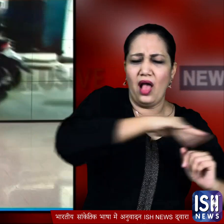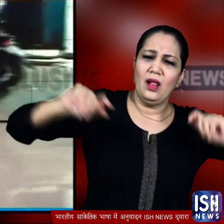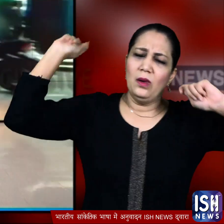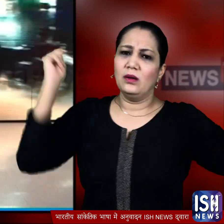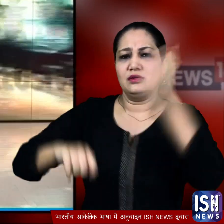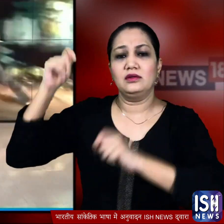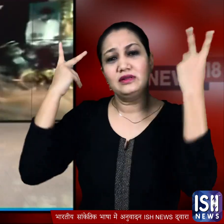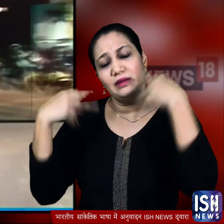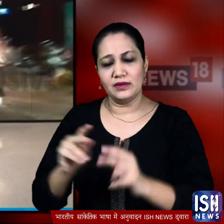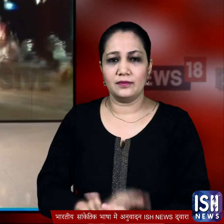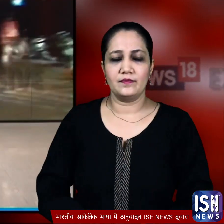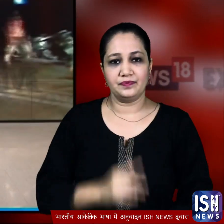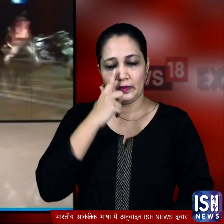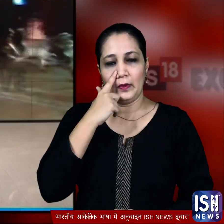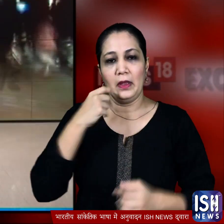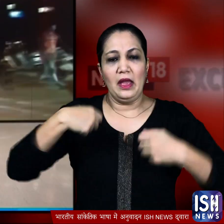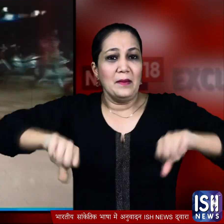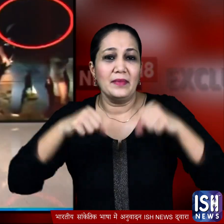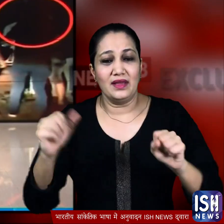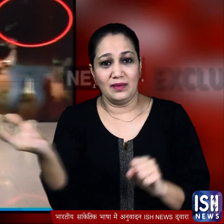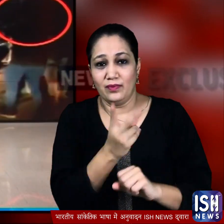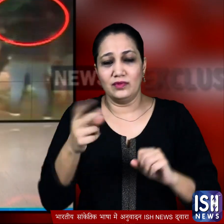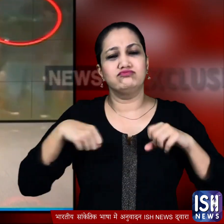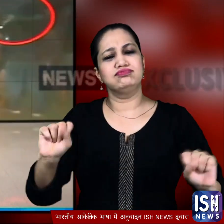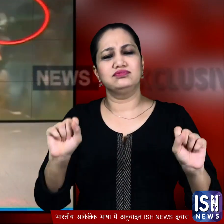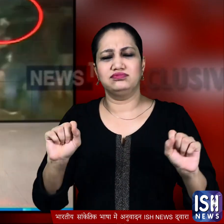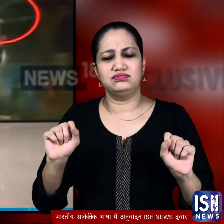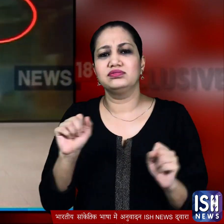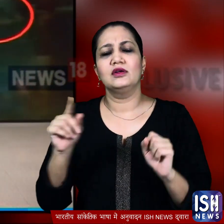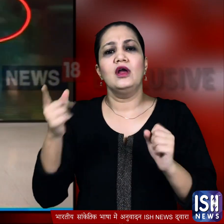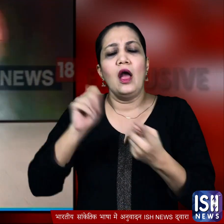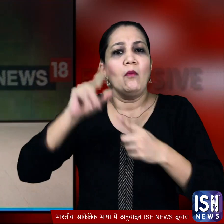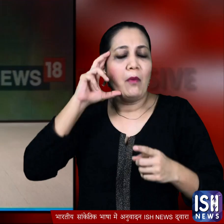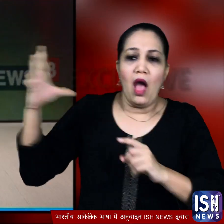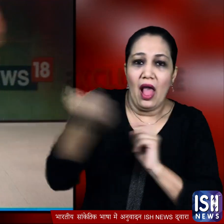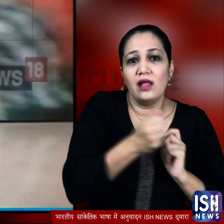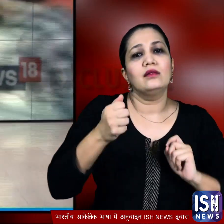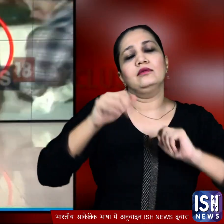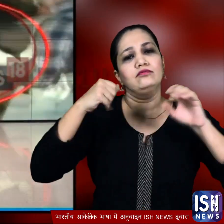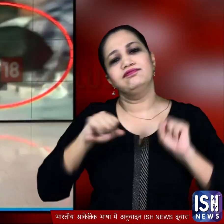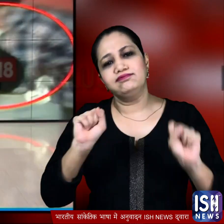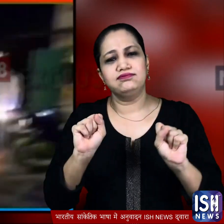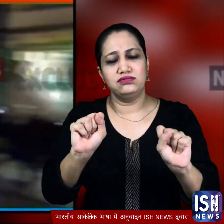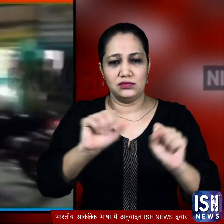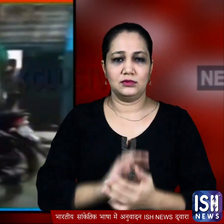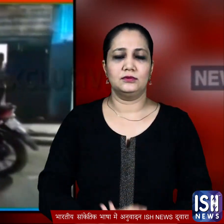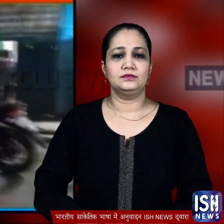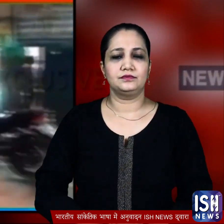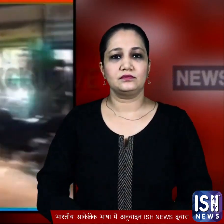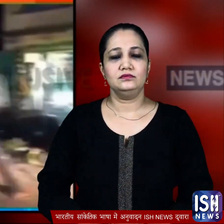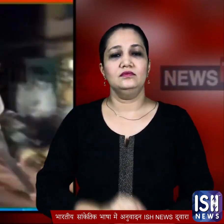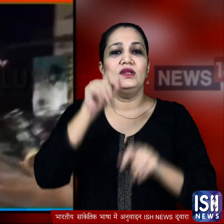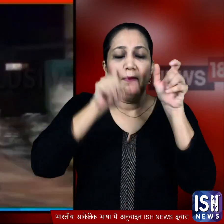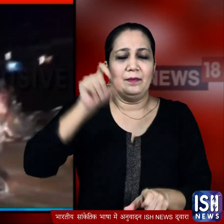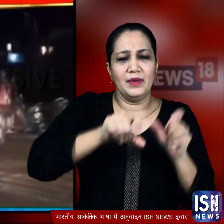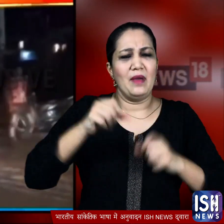दी। बताया गया कि मोटरसाइकिल सवार आरोपी एक आदमी से उसका मोबाइल छीनकर भाग रहे थे, लेकिन